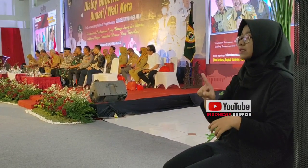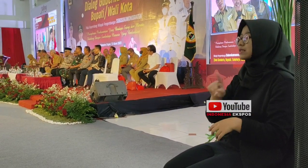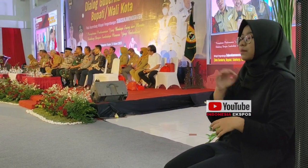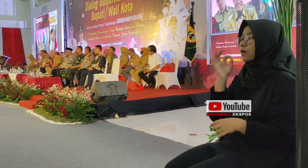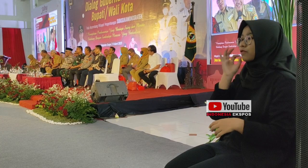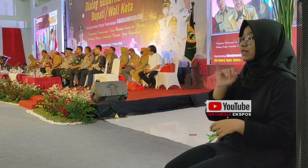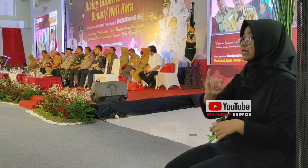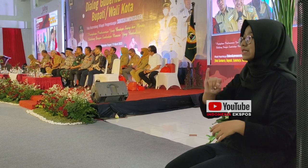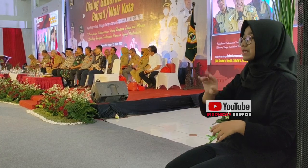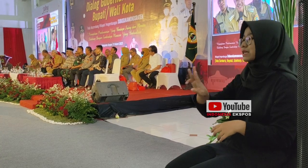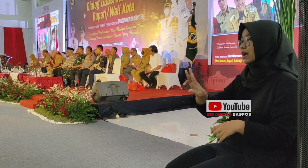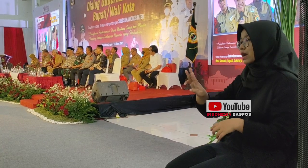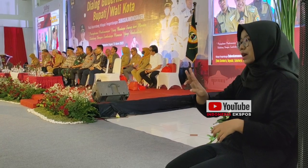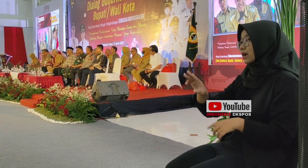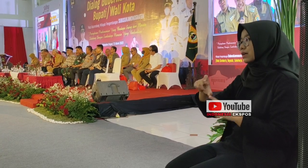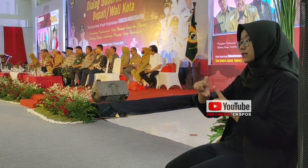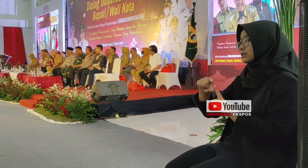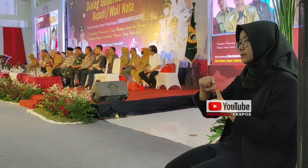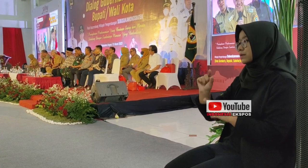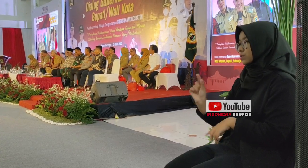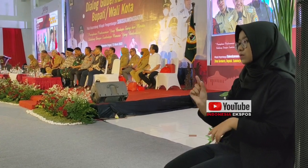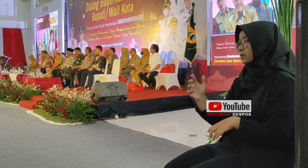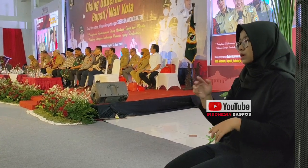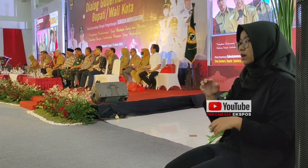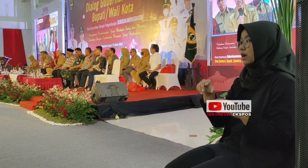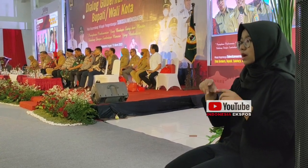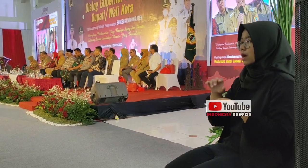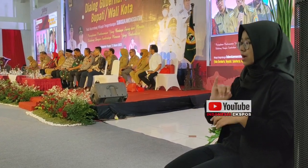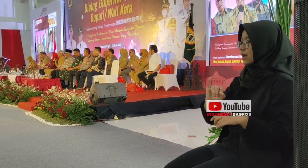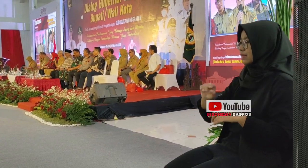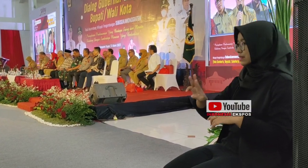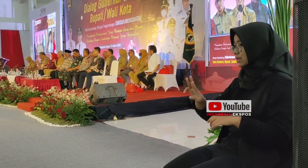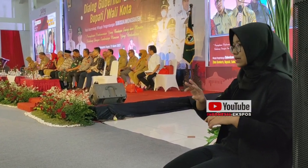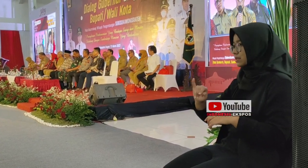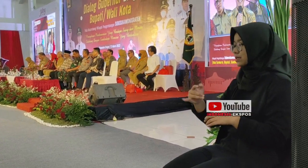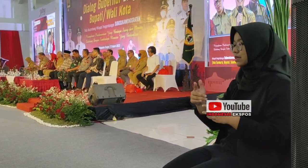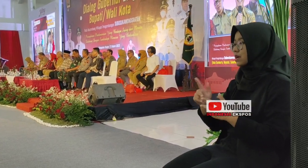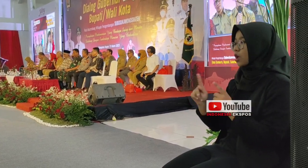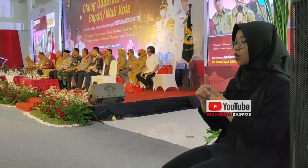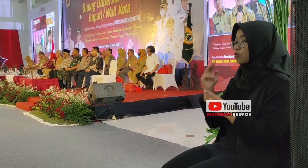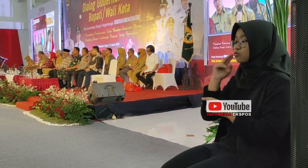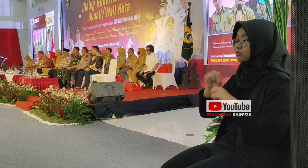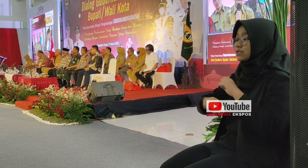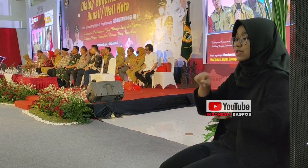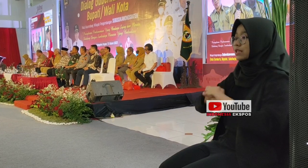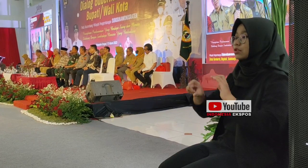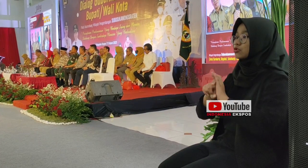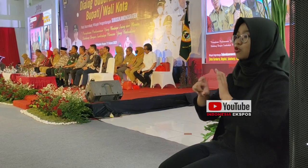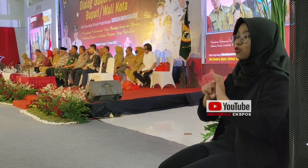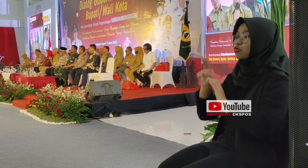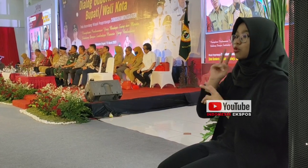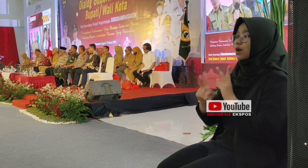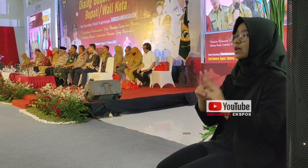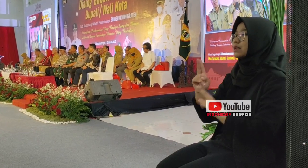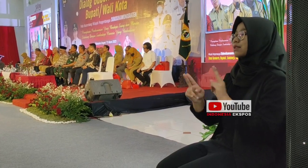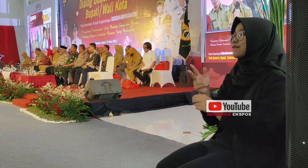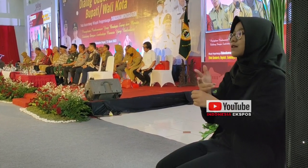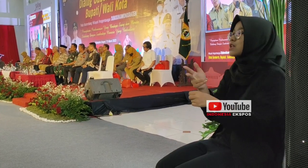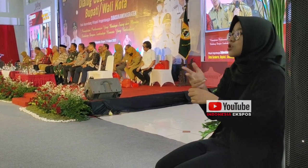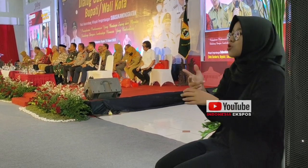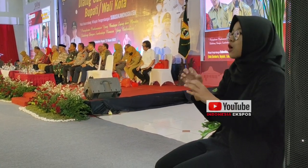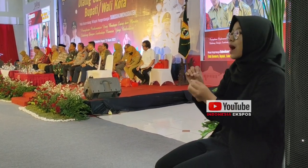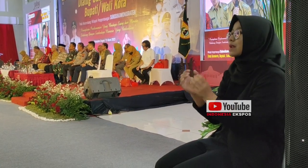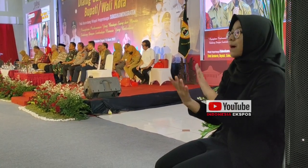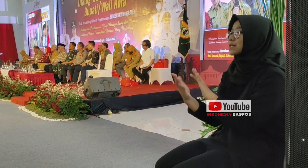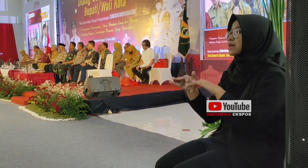Ya. Core-nya, CPU-nya itu. Ya. i3. Jadi, tentunya untuk kegiatan seperti mengedit video, buat animasi,